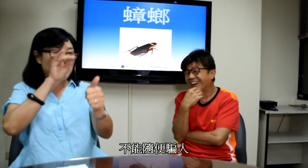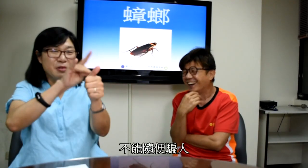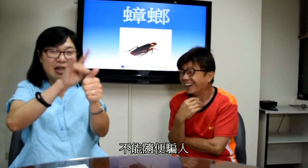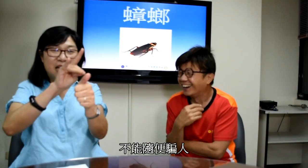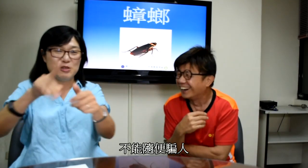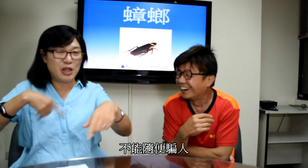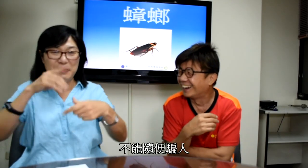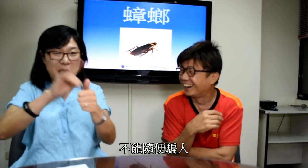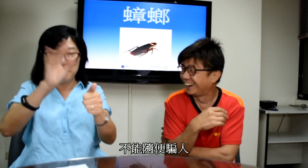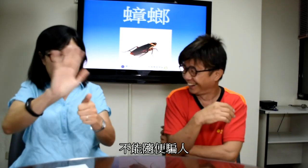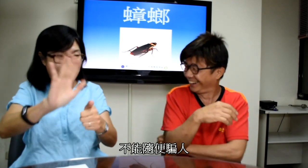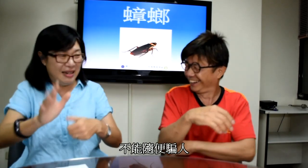不能随便骗人。